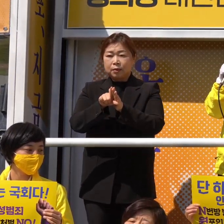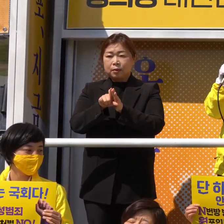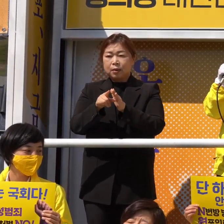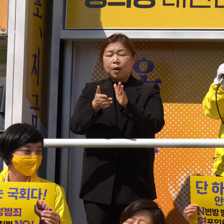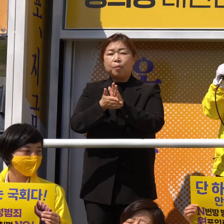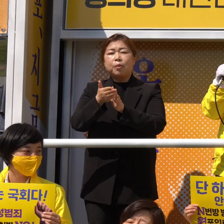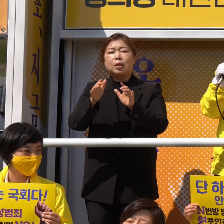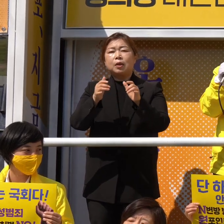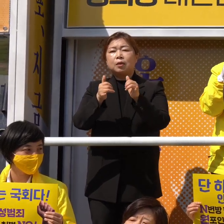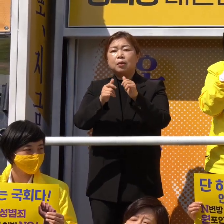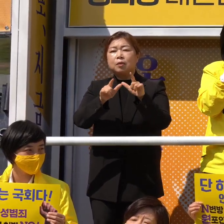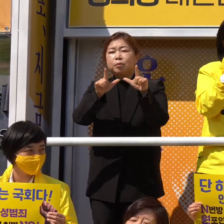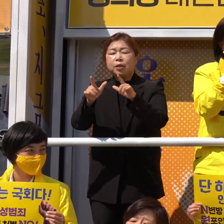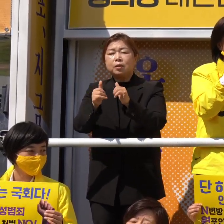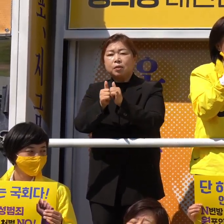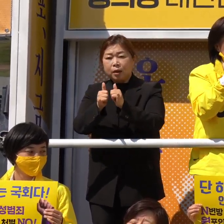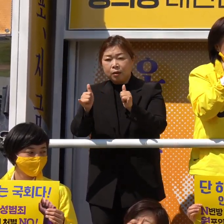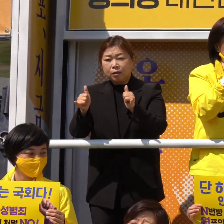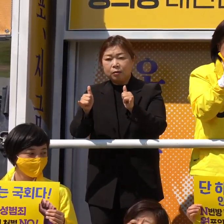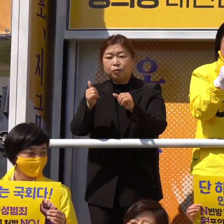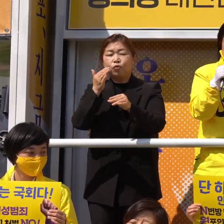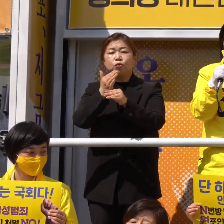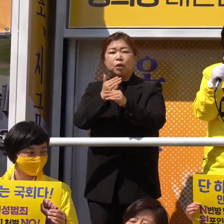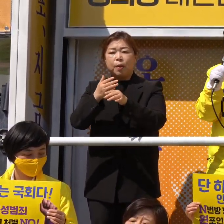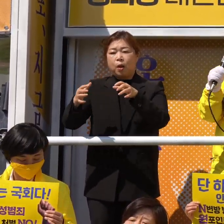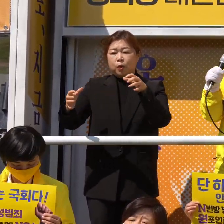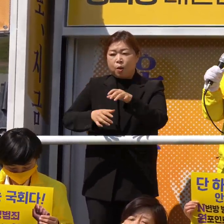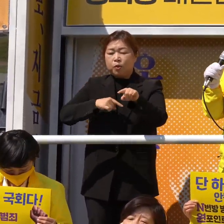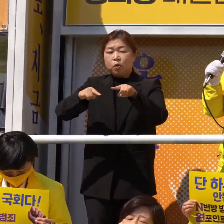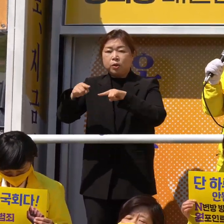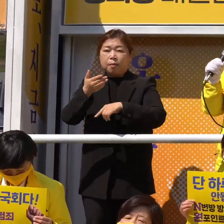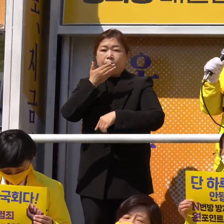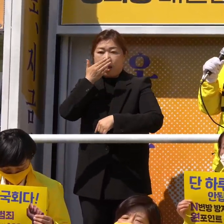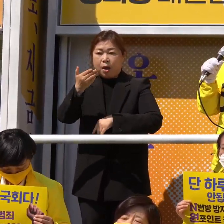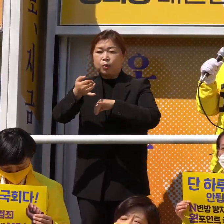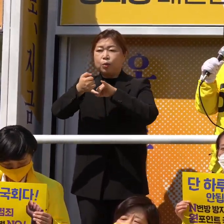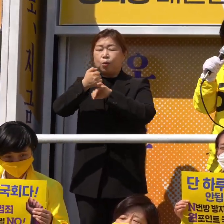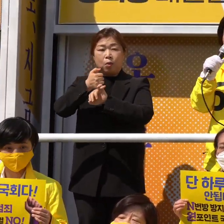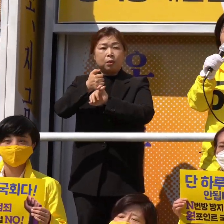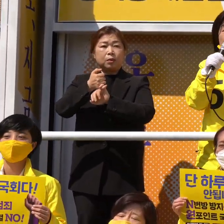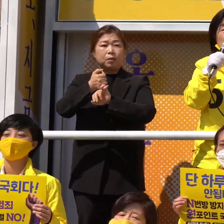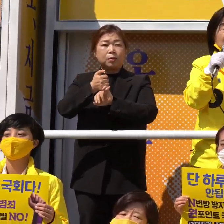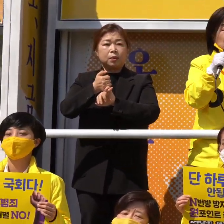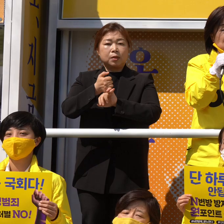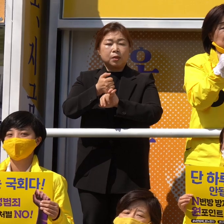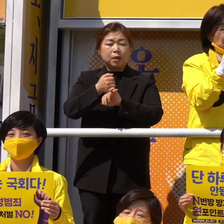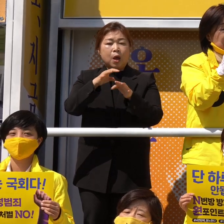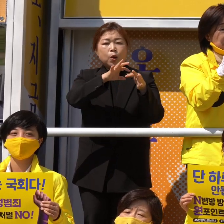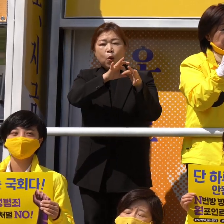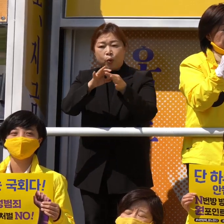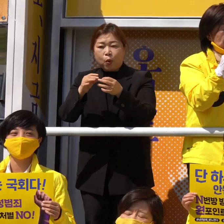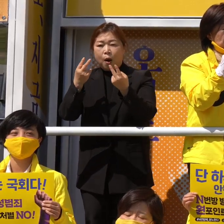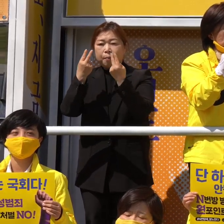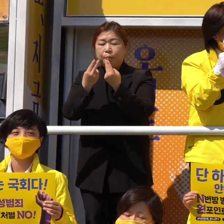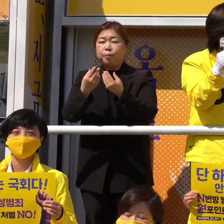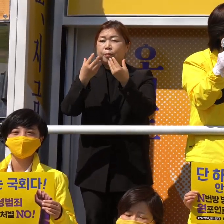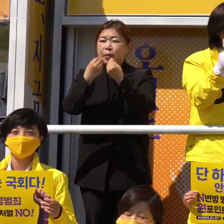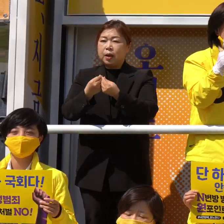중심으로 협력 정치가 가능하도록 하자는 것이 연동형 비례대표의 취지입니다.